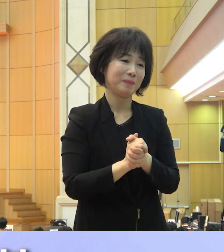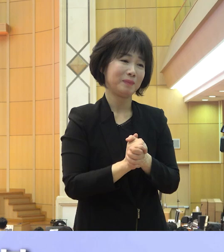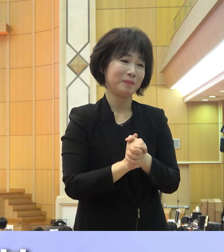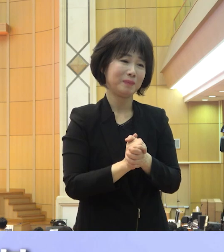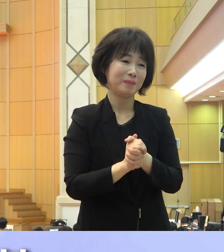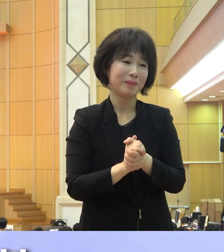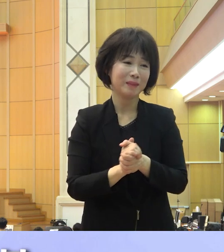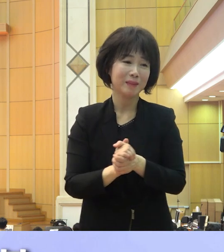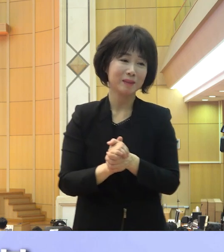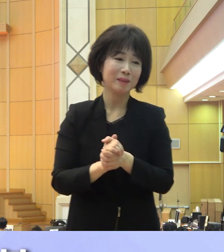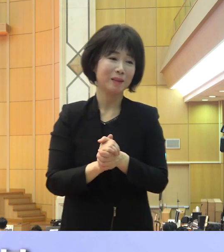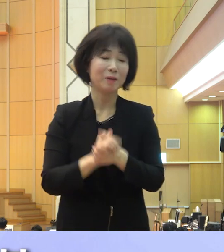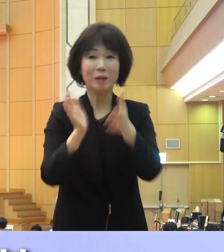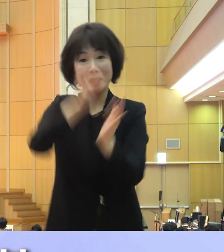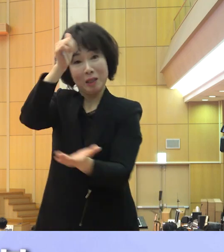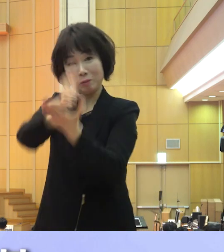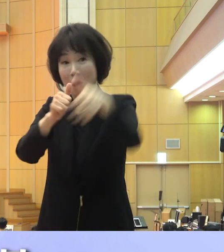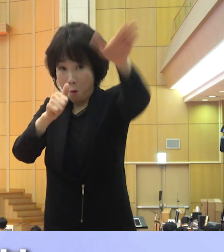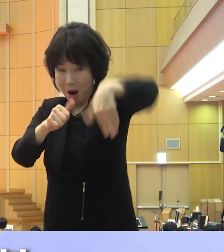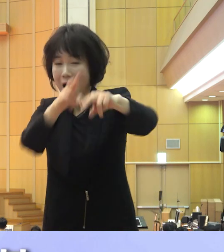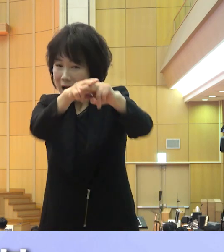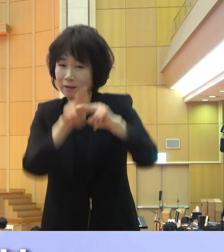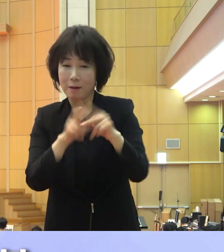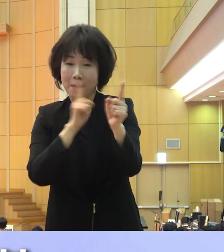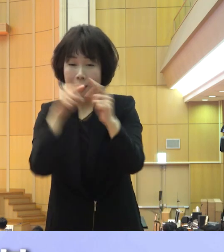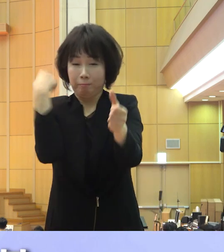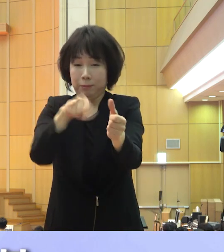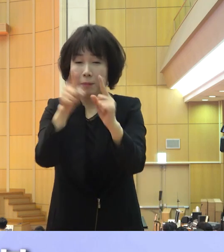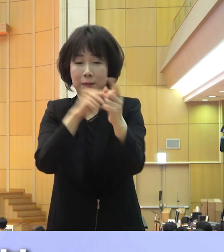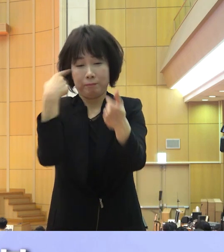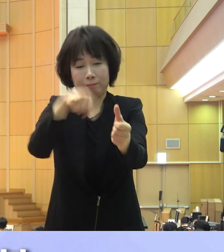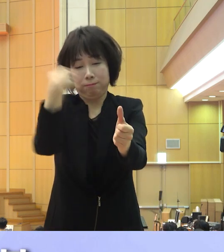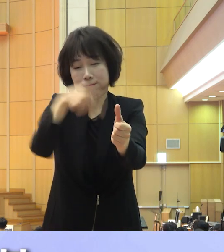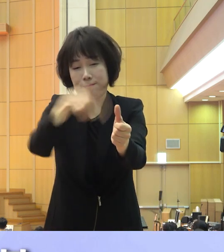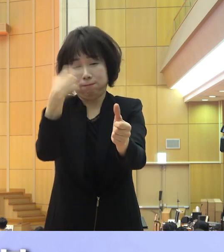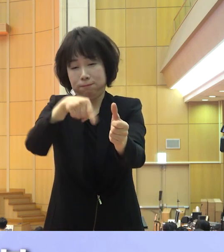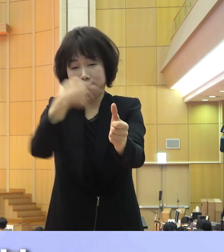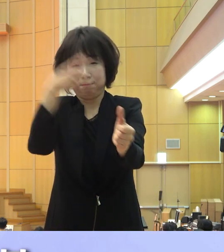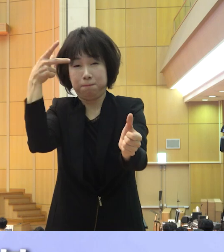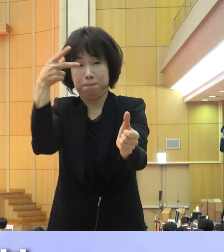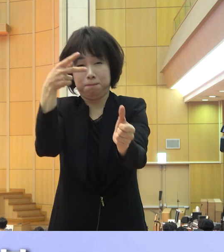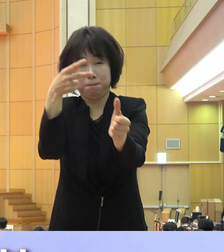그래가지고 말씀을 막 증거하니까 말씀을 들을 수밖에 없잖아.